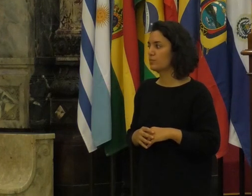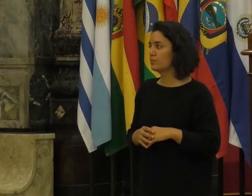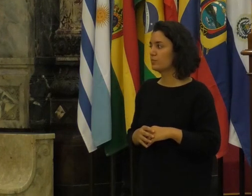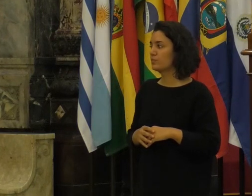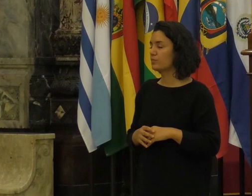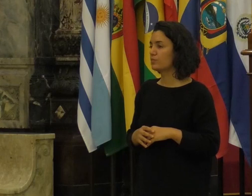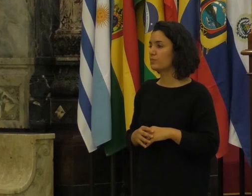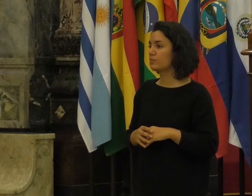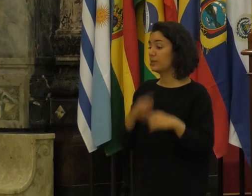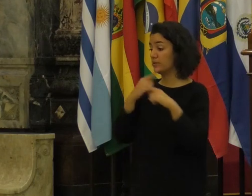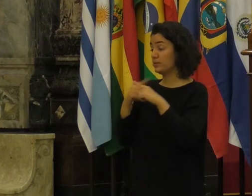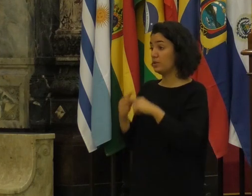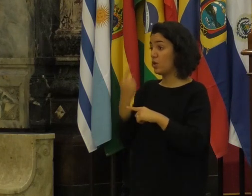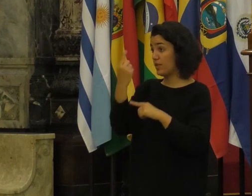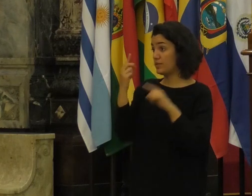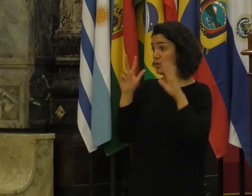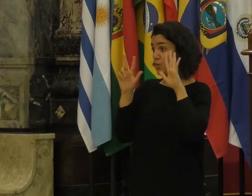Desde mediados del siglo XIX,